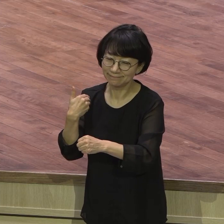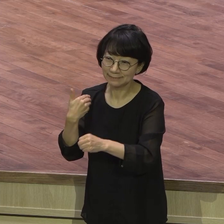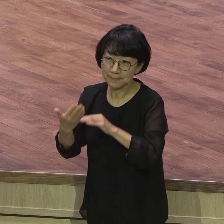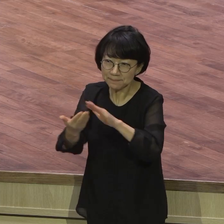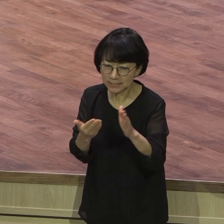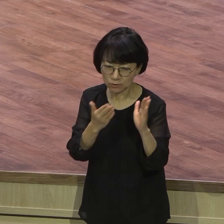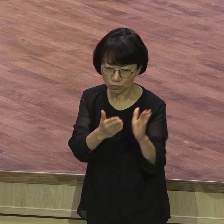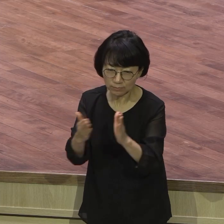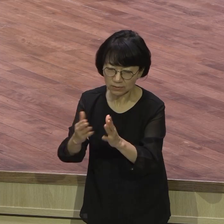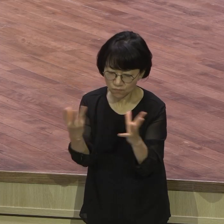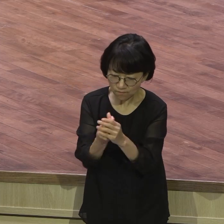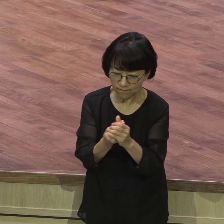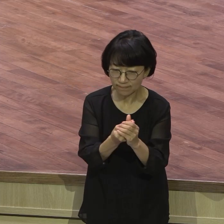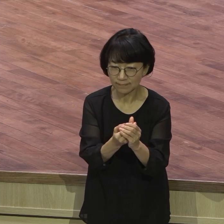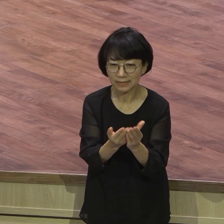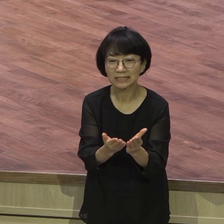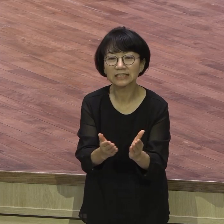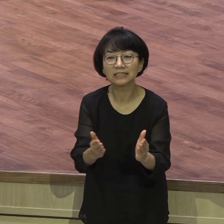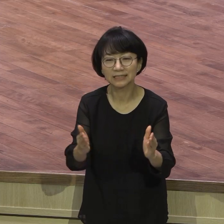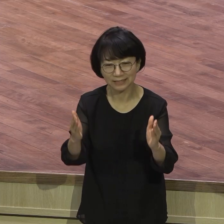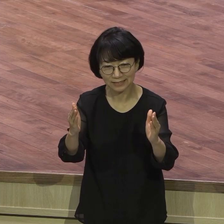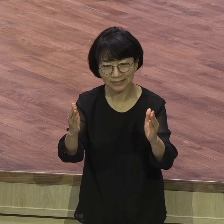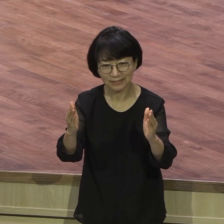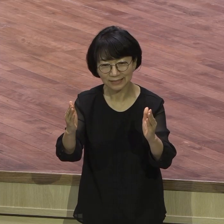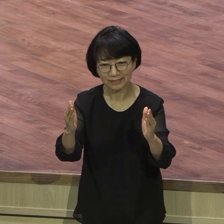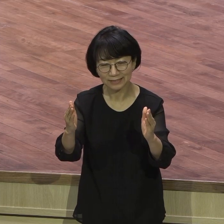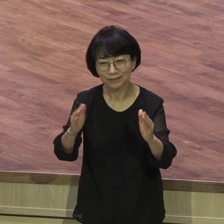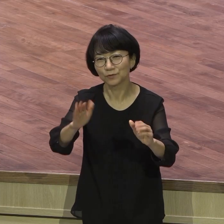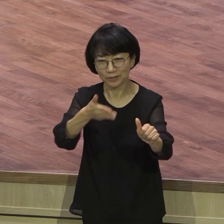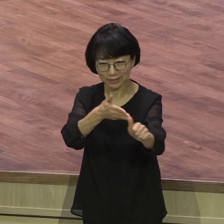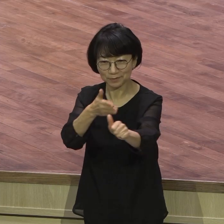준비된 그릇 준비되어 있어야 돼요 늘 준비되어 있어요